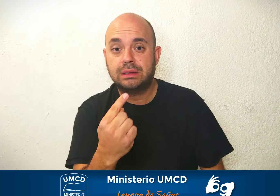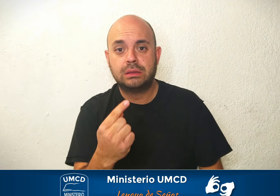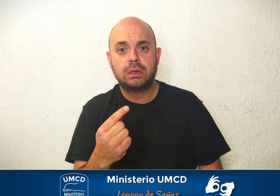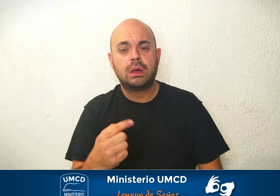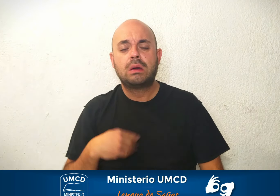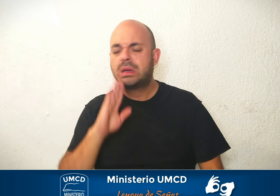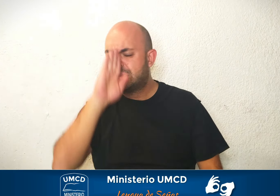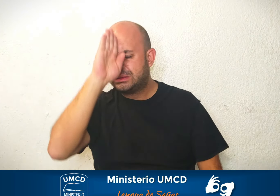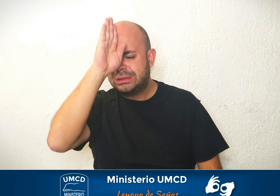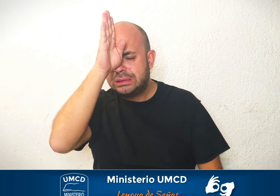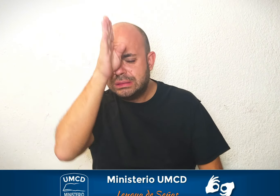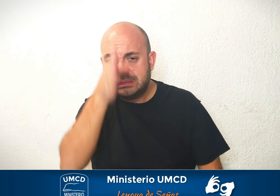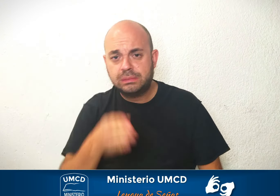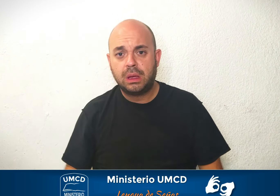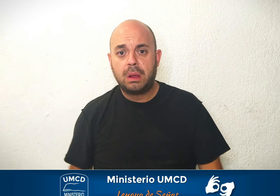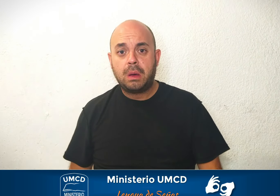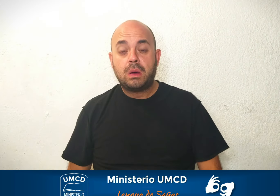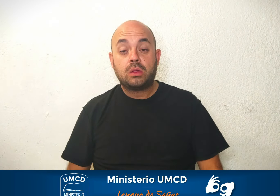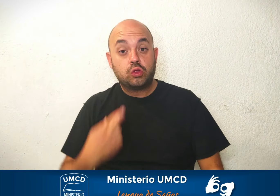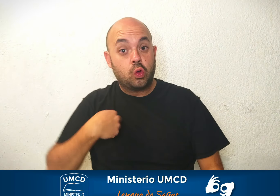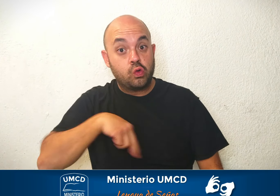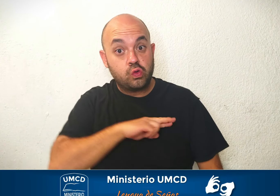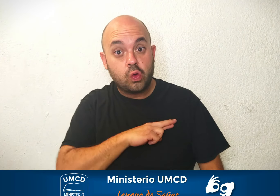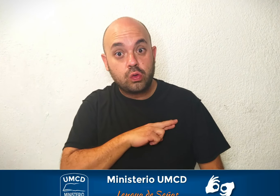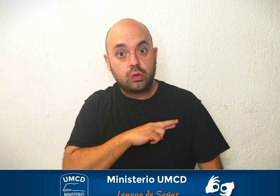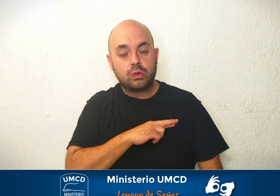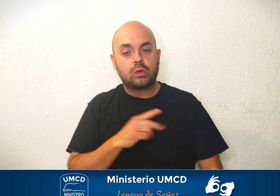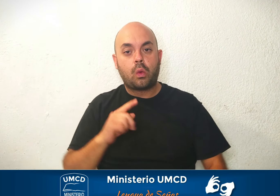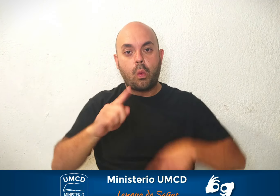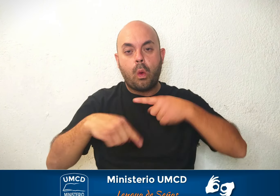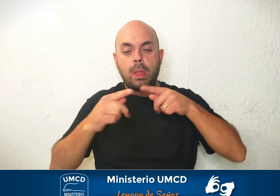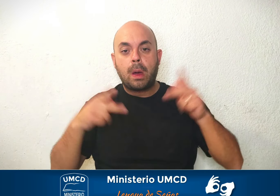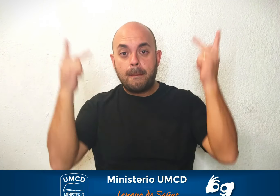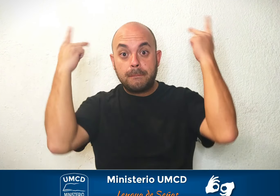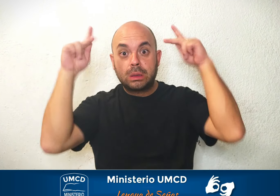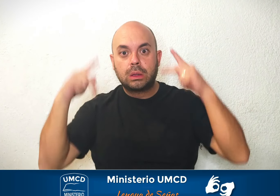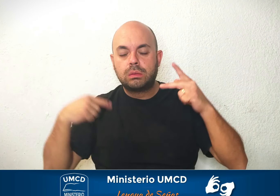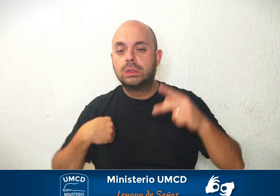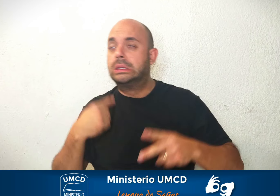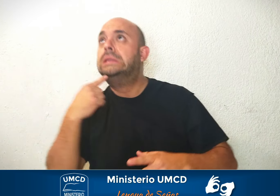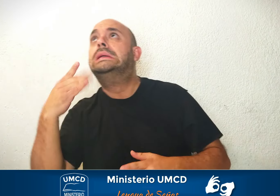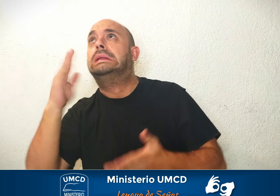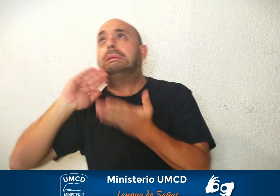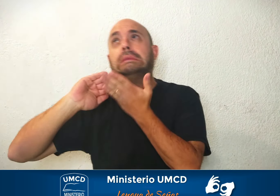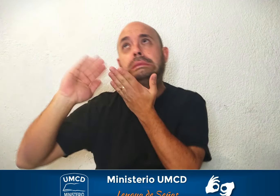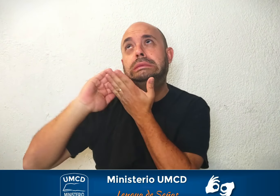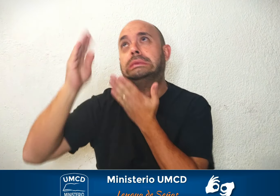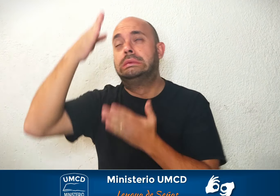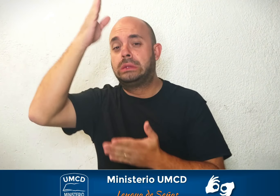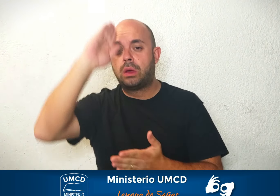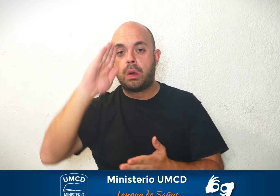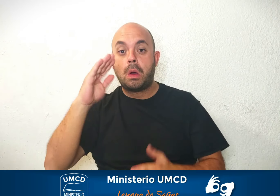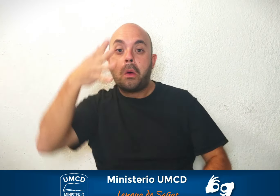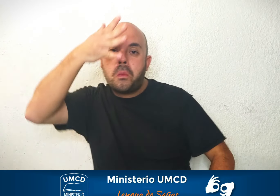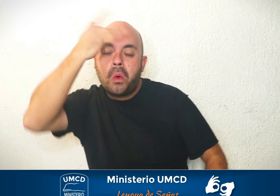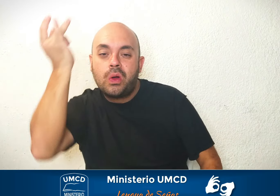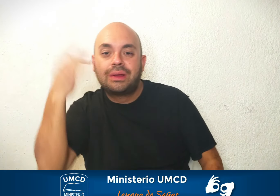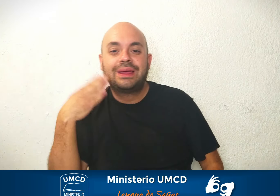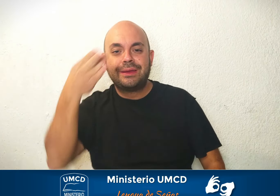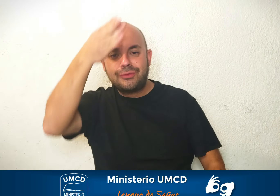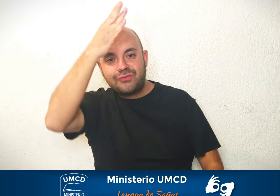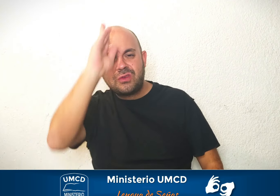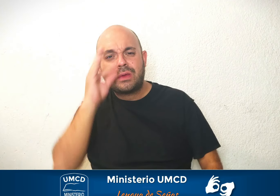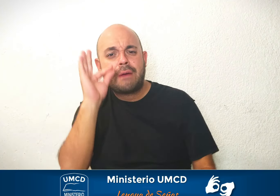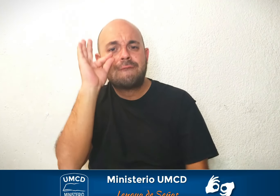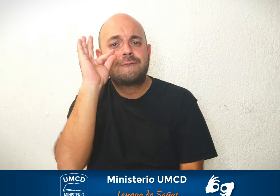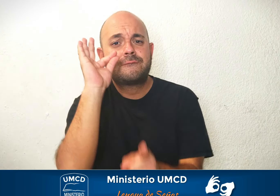recuerda de que es por la fidelidad de Dios de que nosotros permanecemos en esta posición en Cristo y que somos